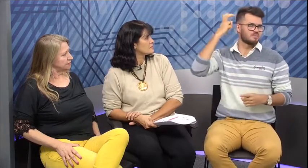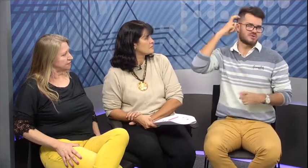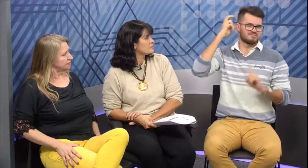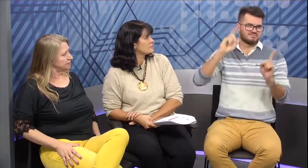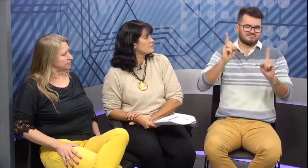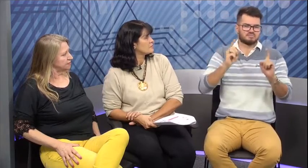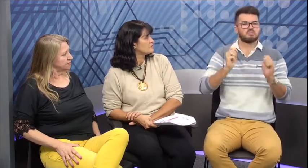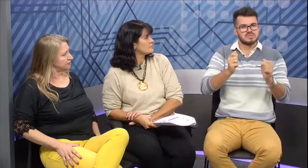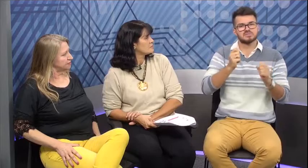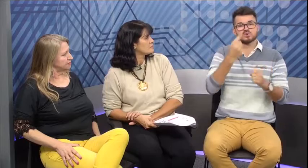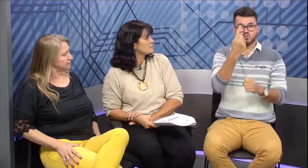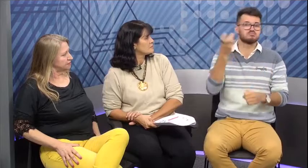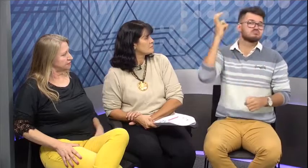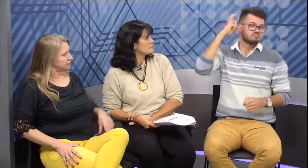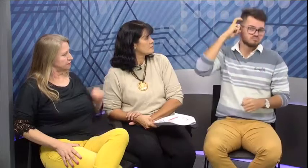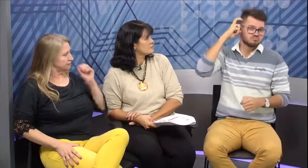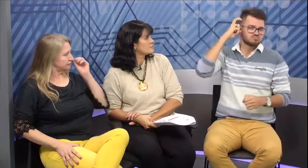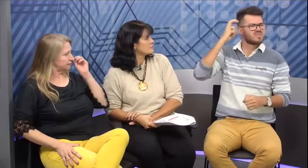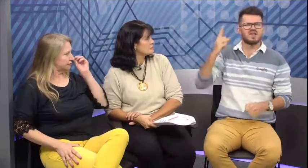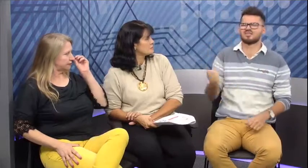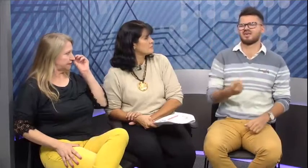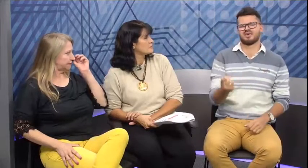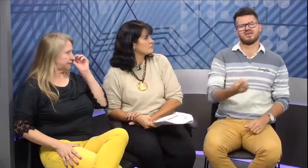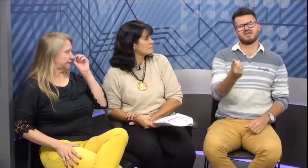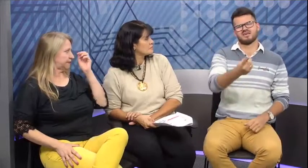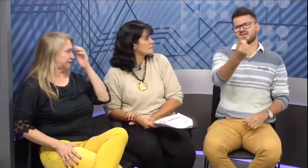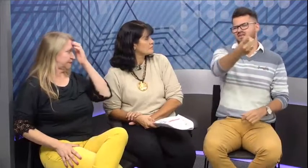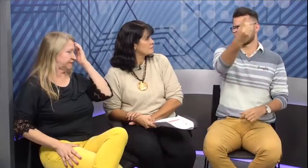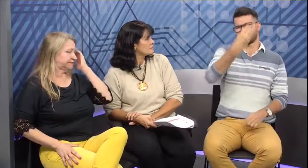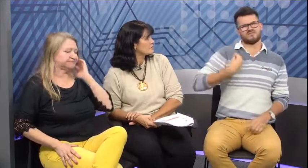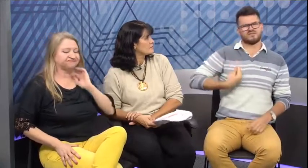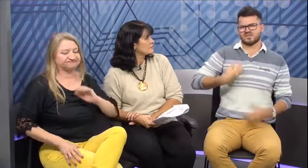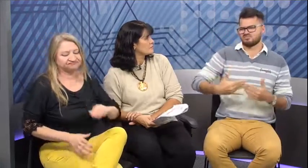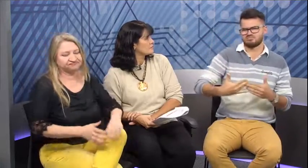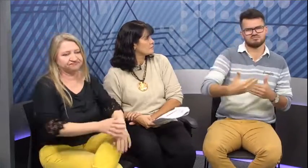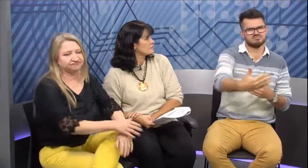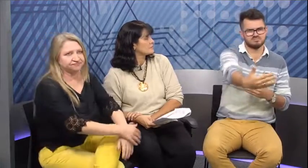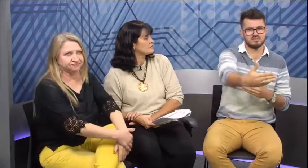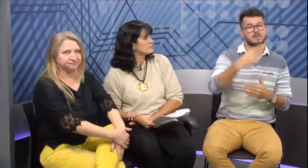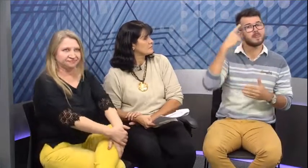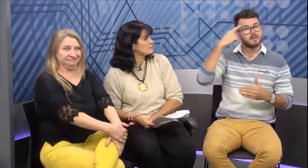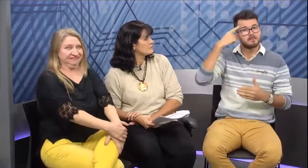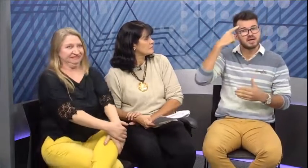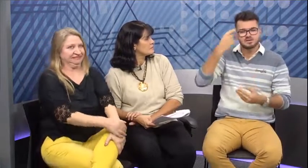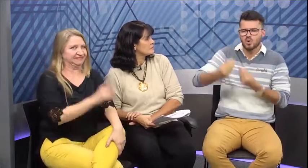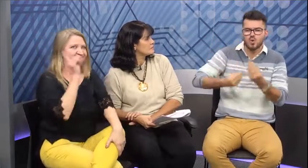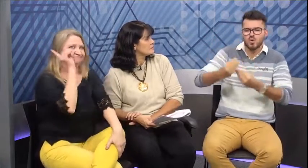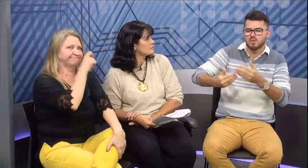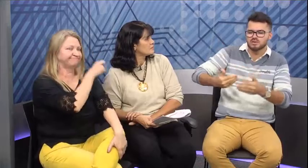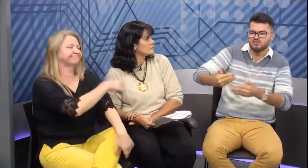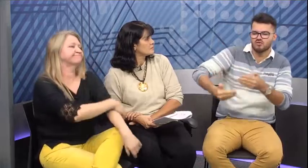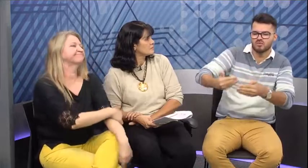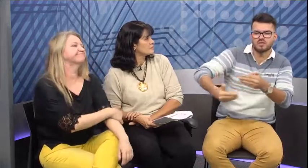se tirar o implante, porque é interno o dispositivo ou ele vai ficar ali para sempre, mas sem